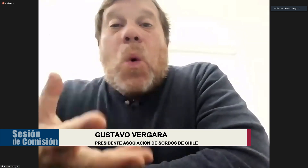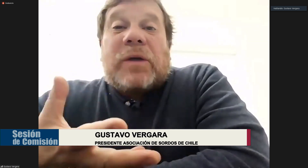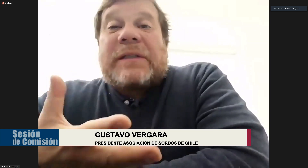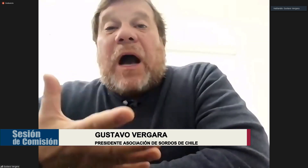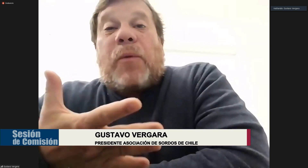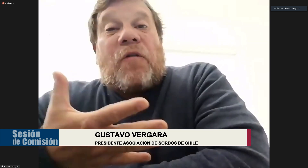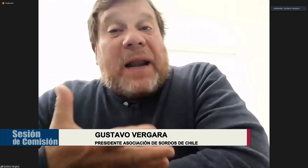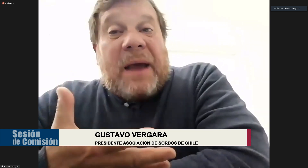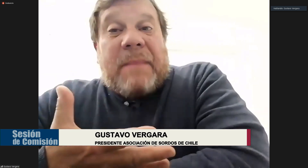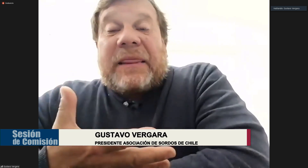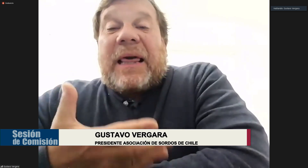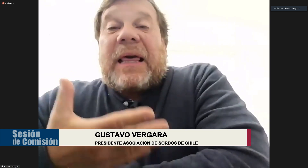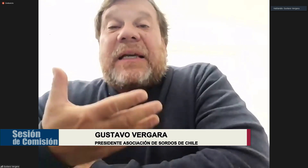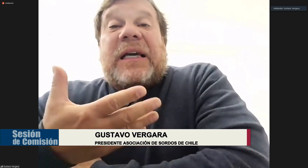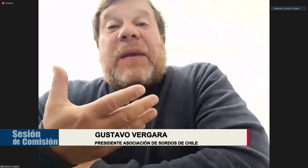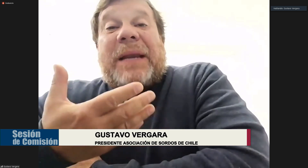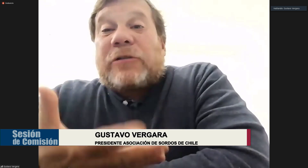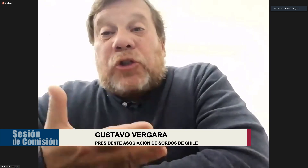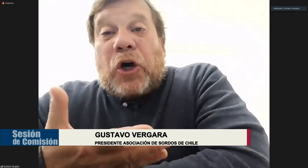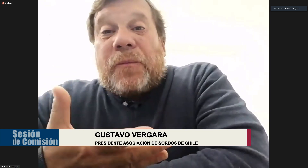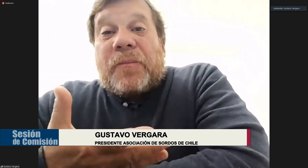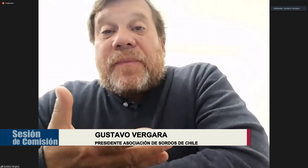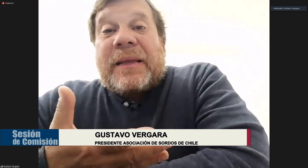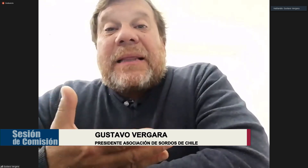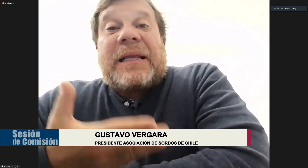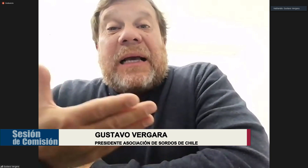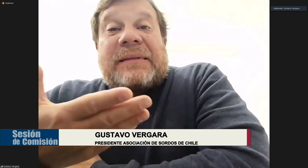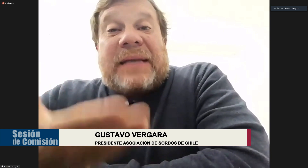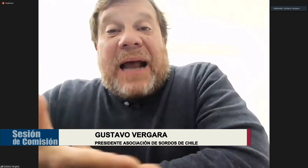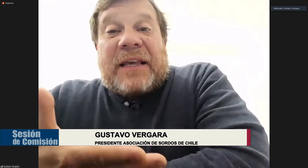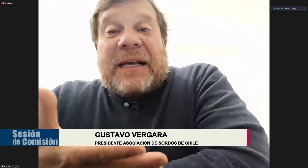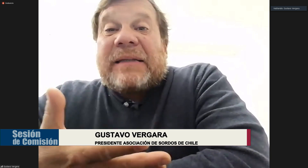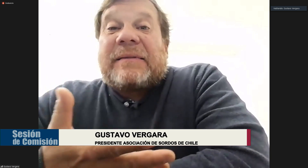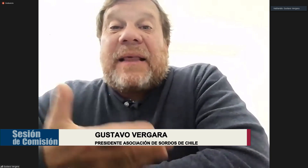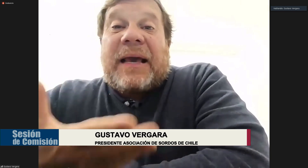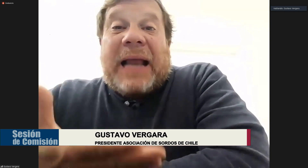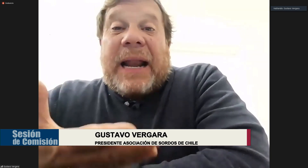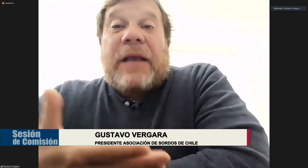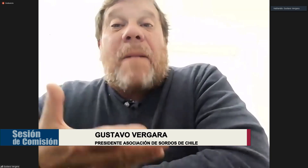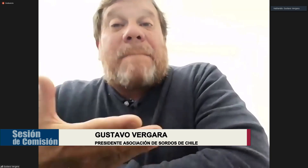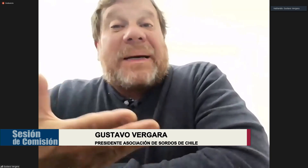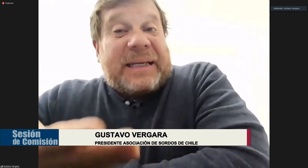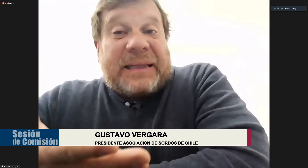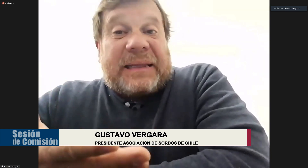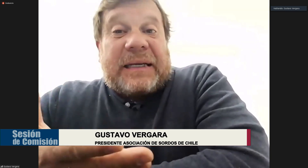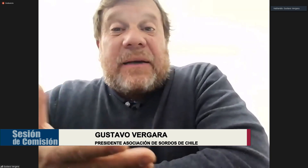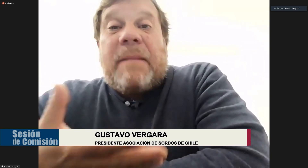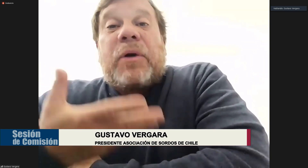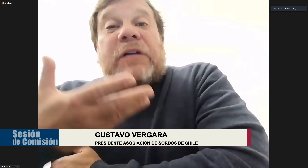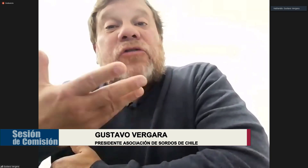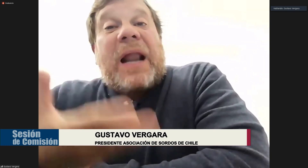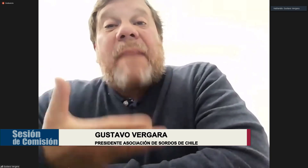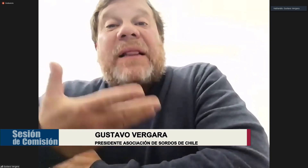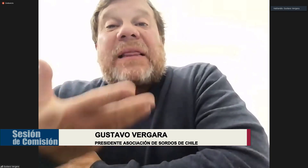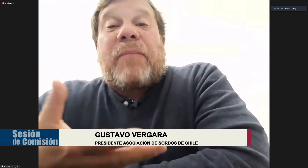denuncias o problemas de discriminación, SENADIS se declara incompetente, porque solamente puede